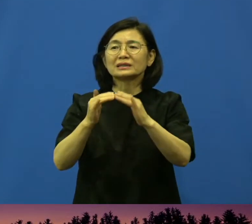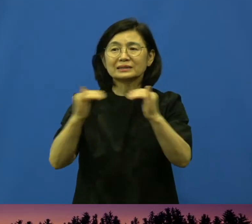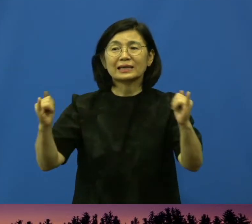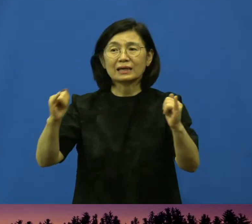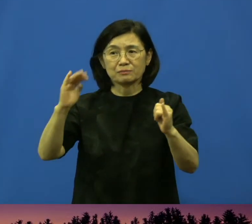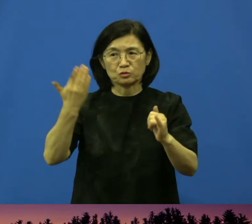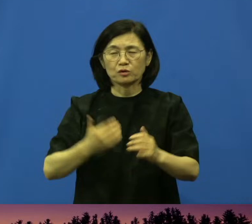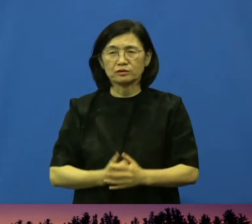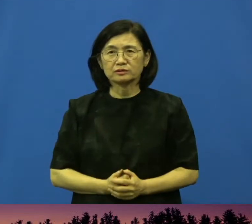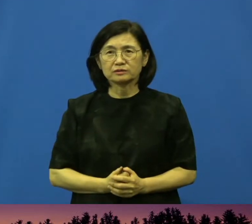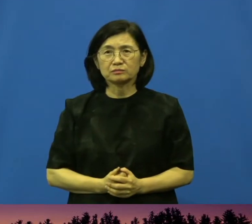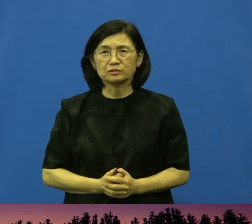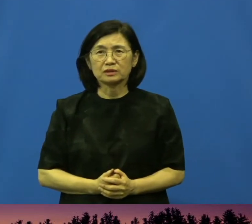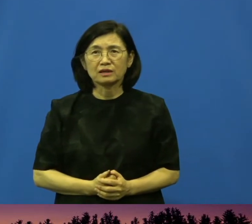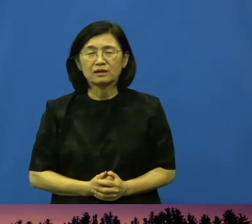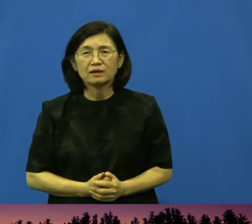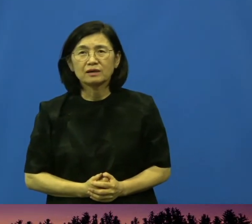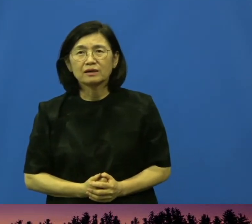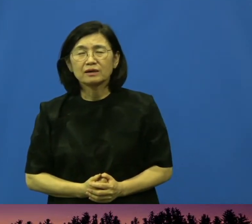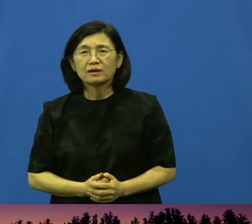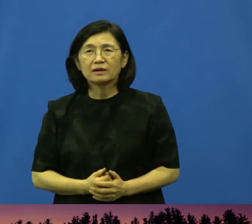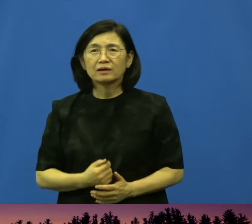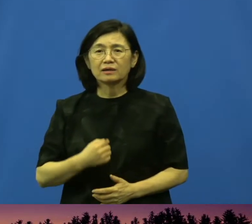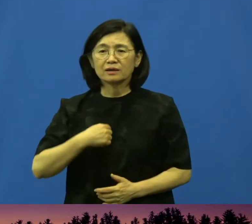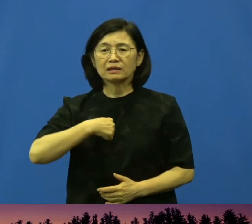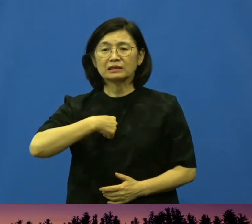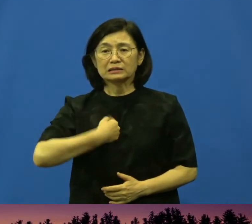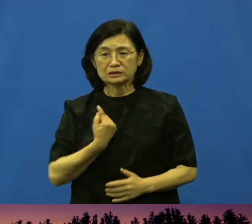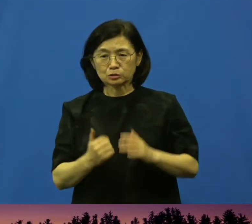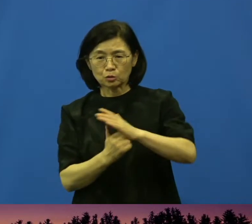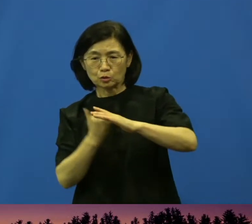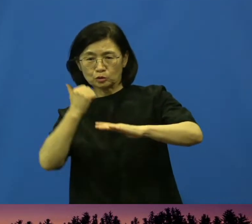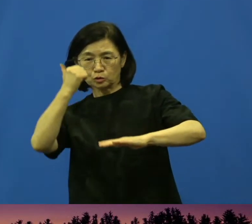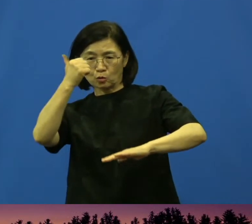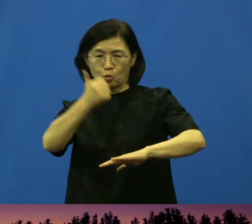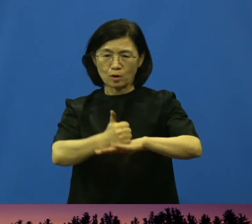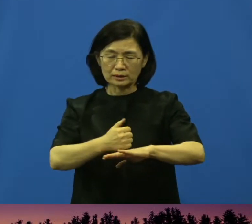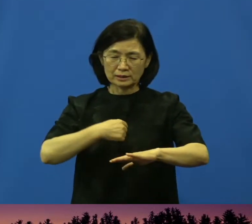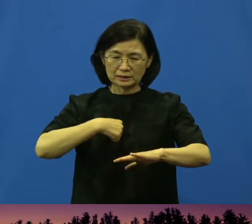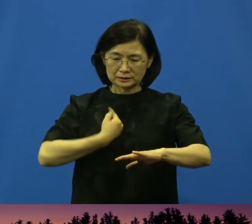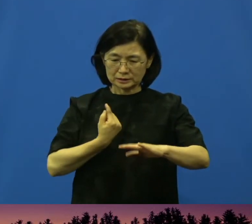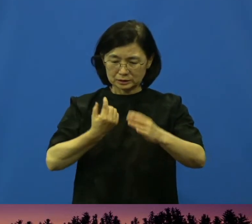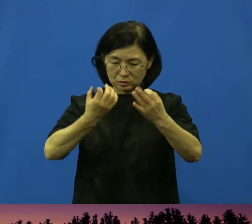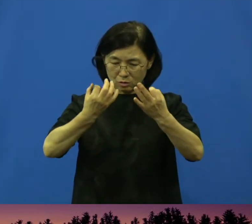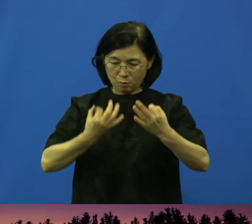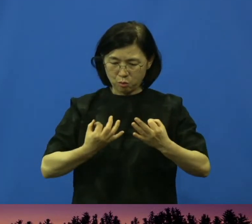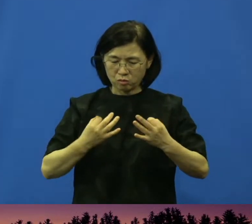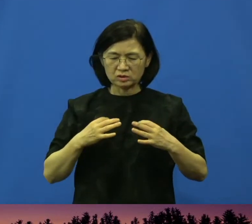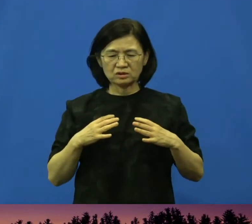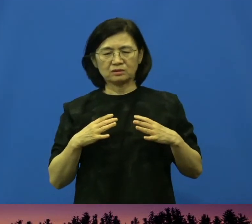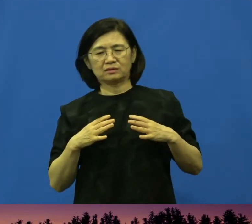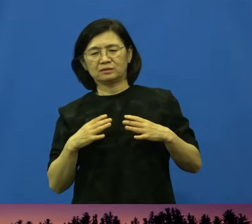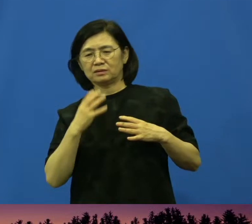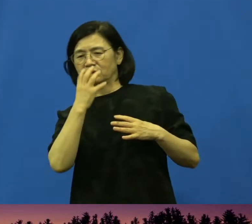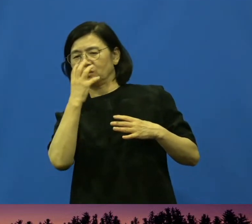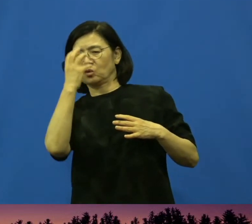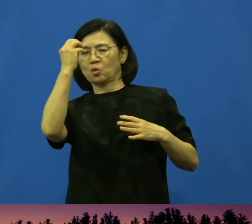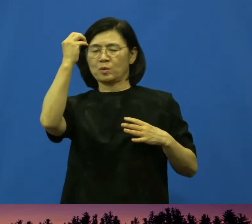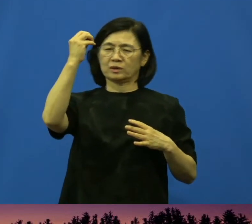이 자기 스스로가 스스로에 도취하는 거예요. 그러면 그죠?